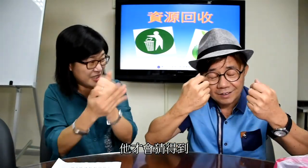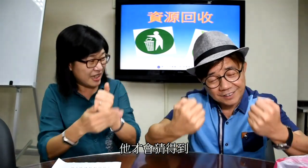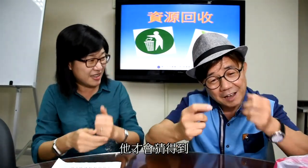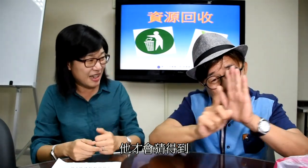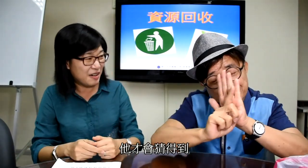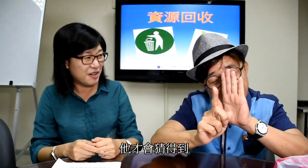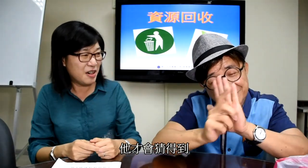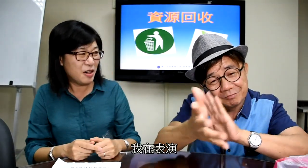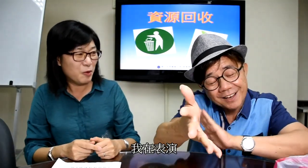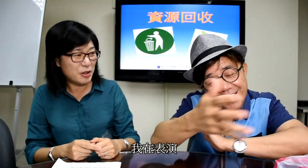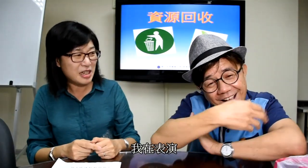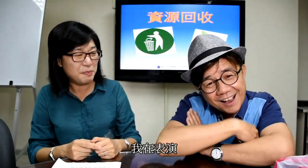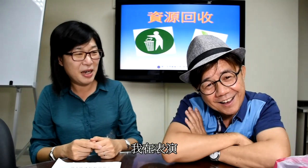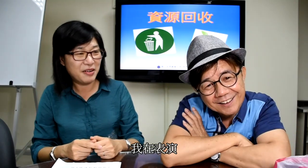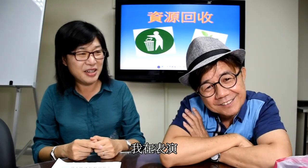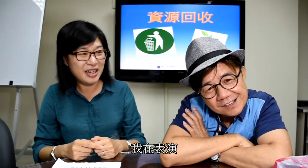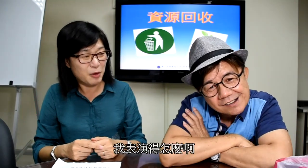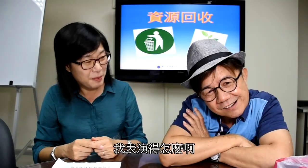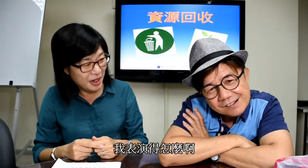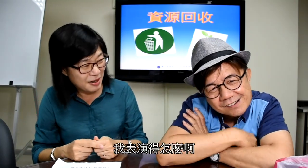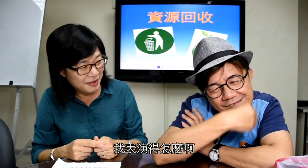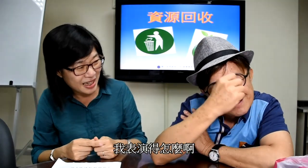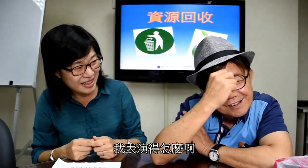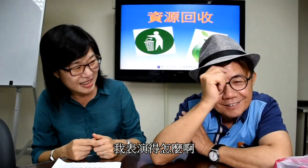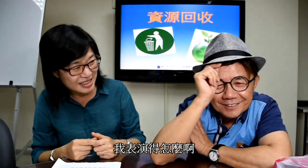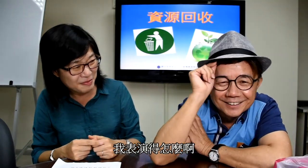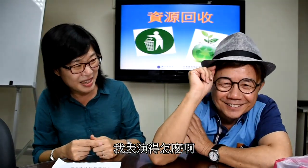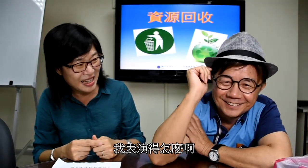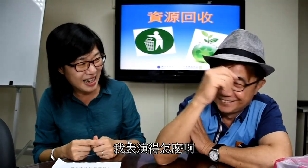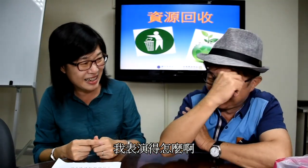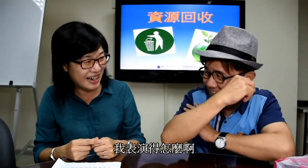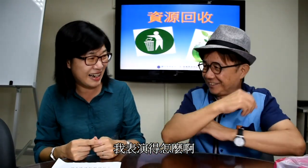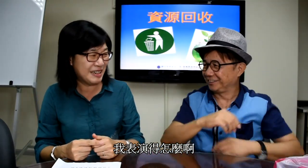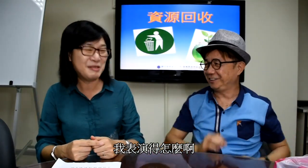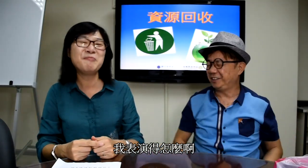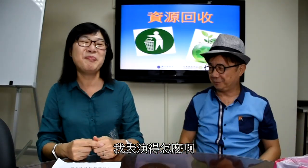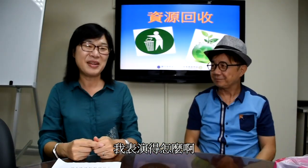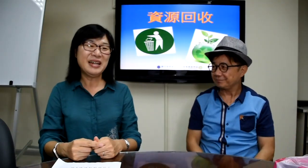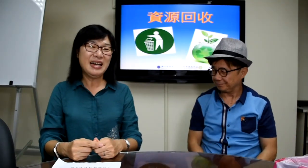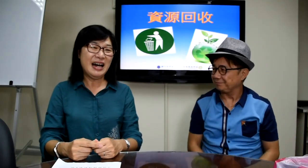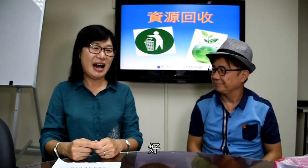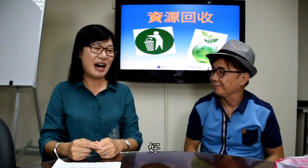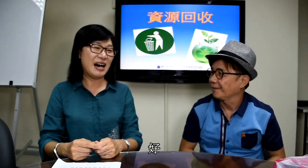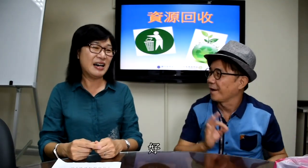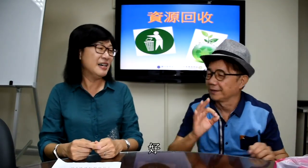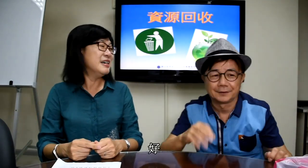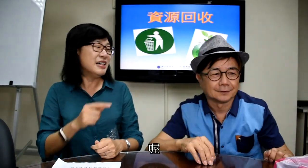得到。我在表演，我表演的怎么样啊？好，